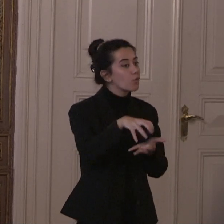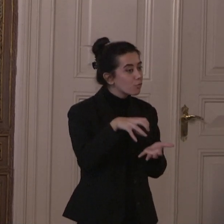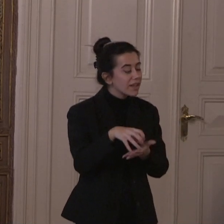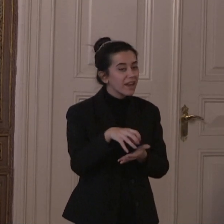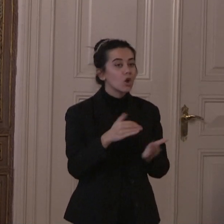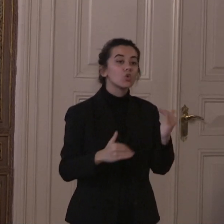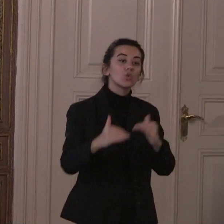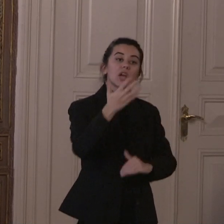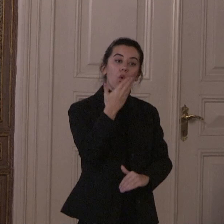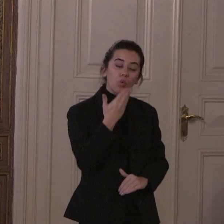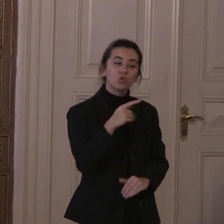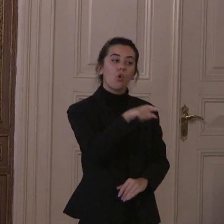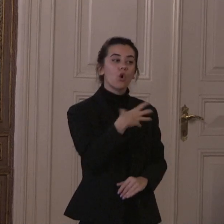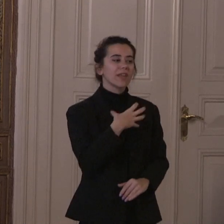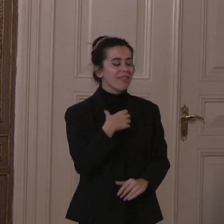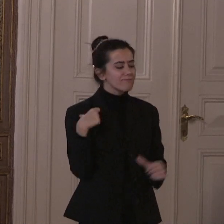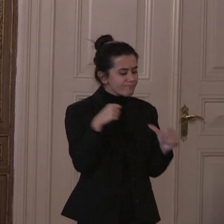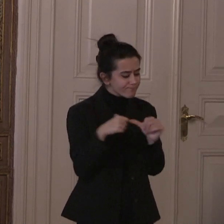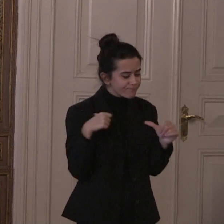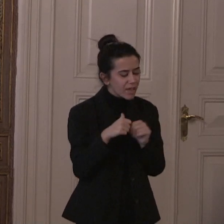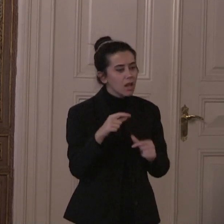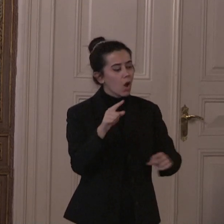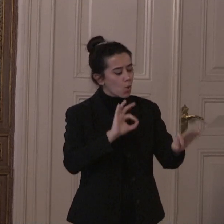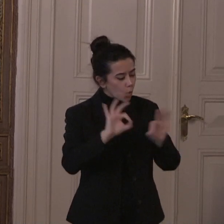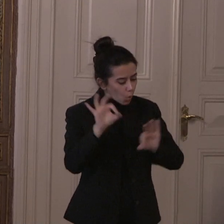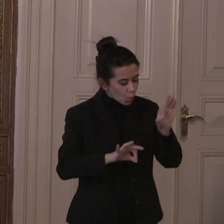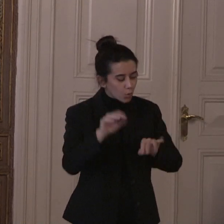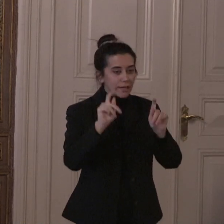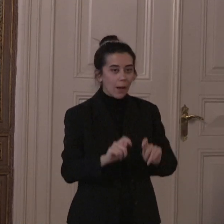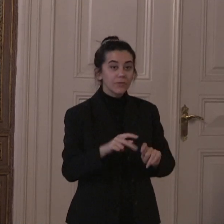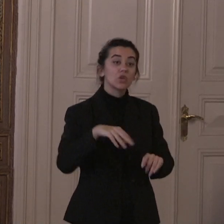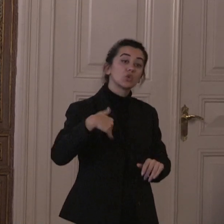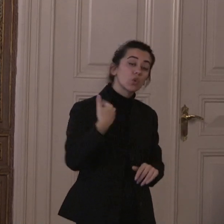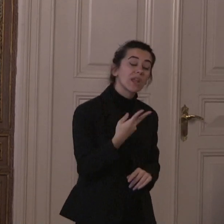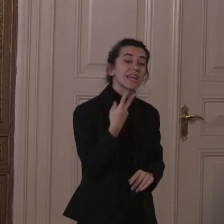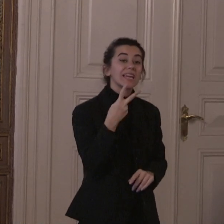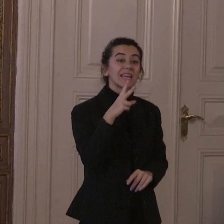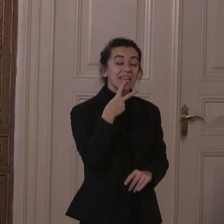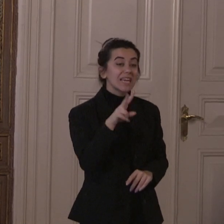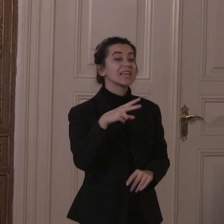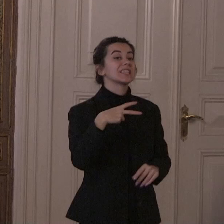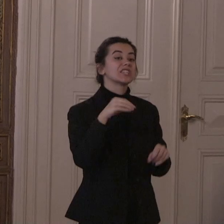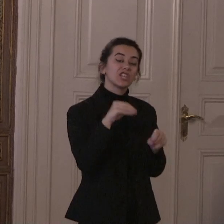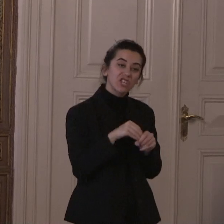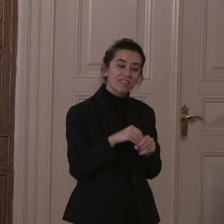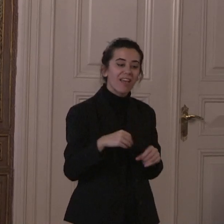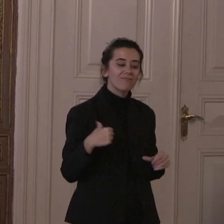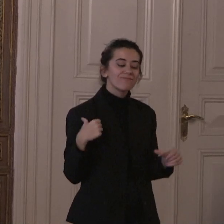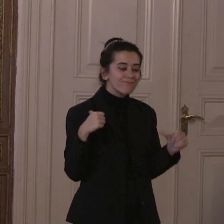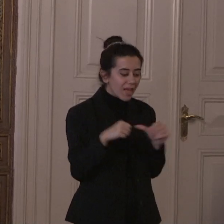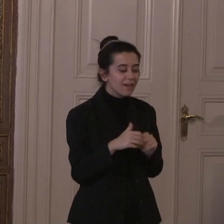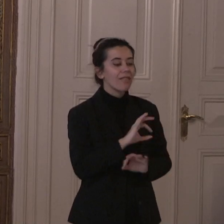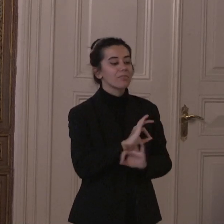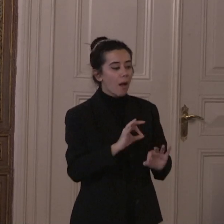yönergeyi tekrar tekrar görerek onun üzerinde revizyonlar yaptılar ve 2 yıl içinde içselleştirdik diye düşünüyorum ne kadar